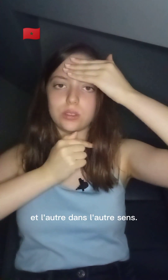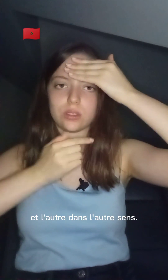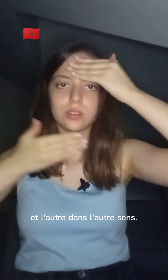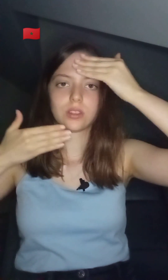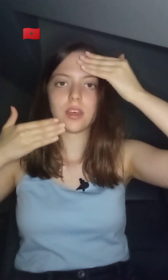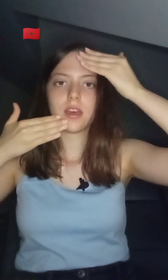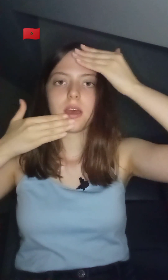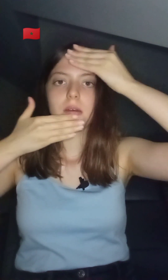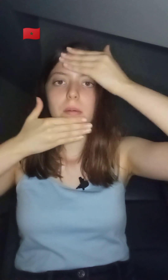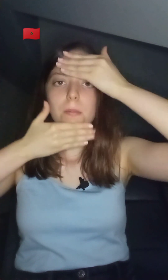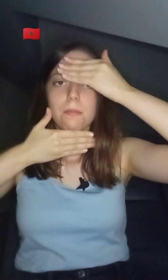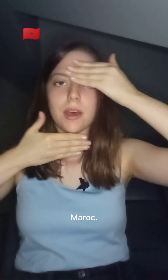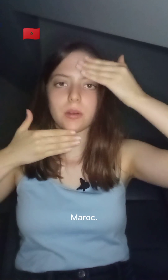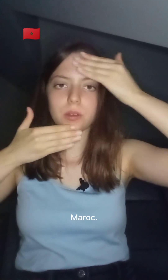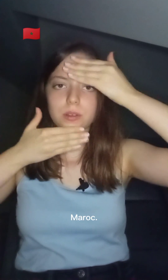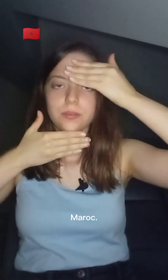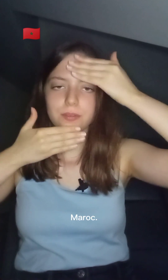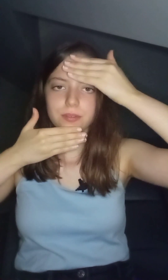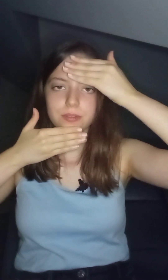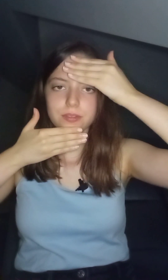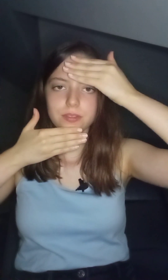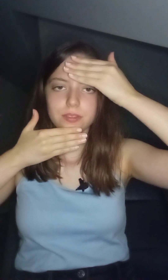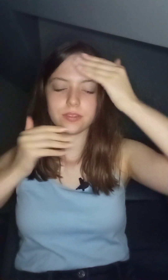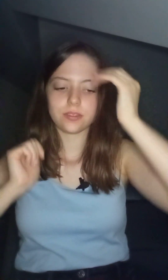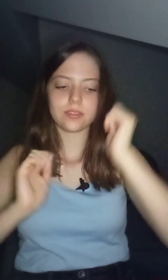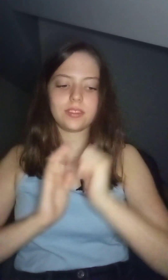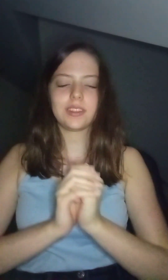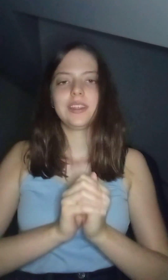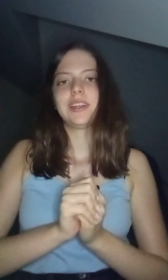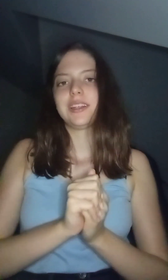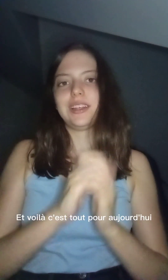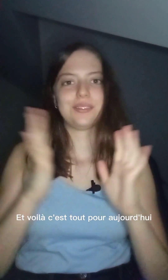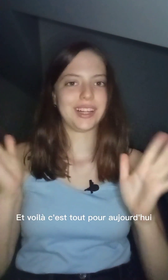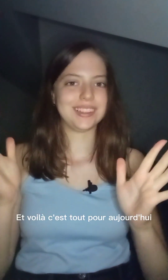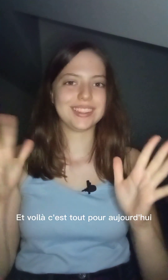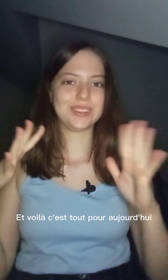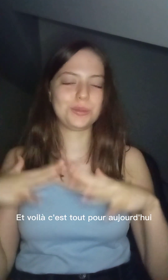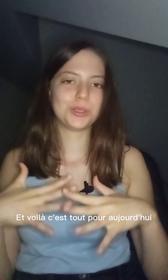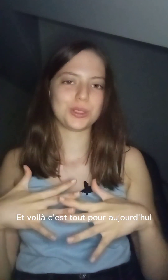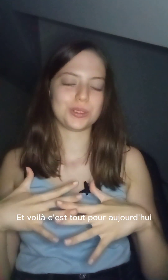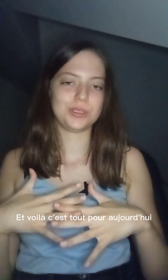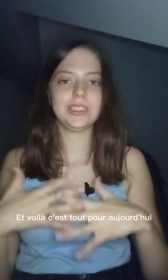sens. Maroc. Et voilà, c'est tout pour aujourd'hui.